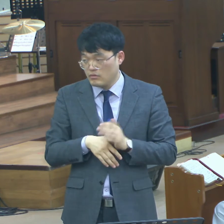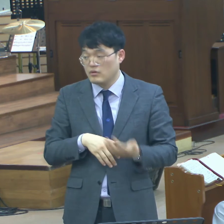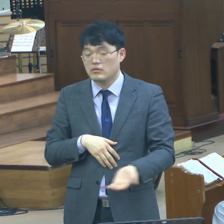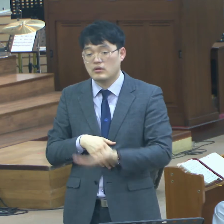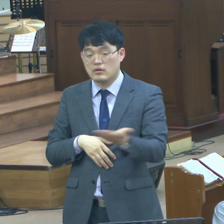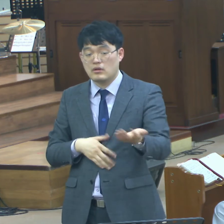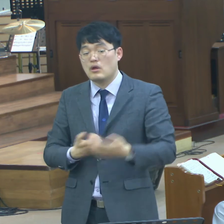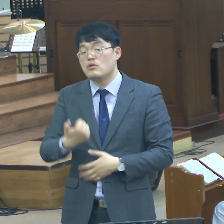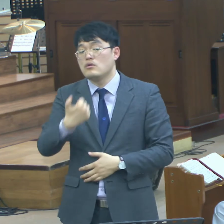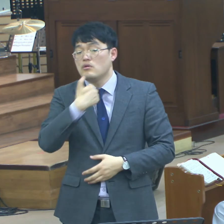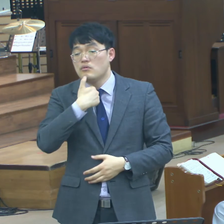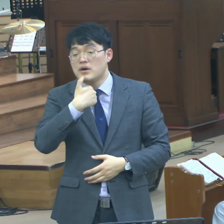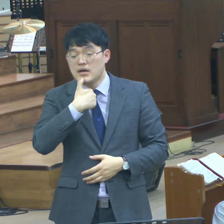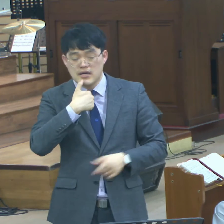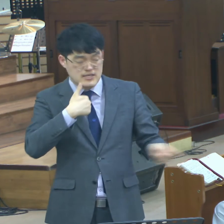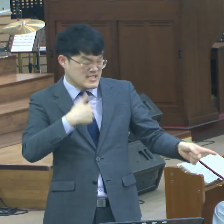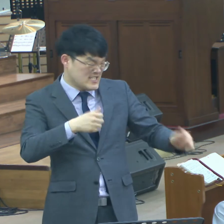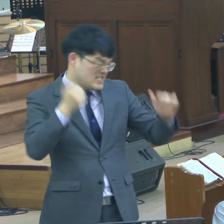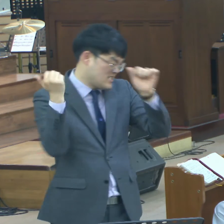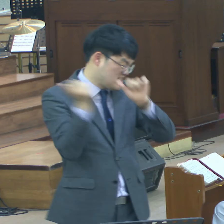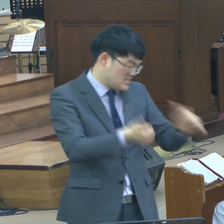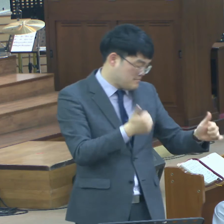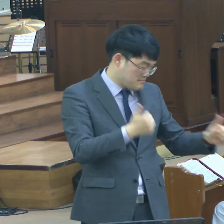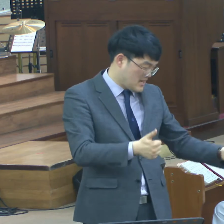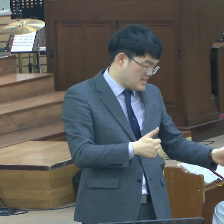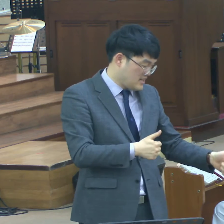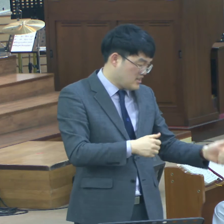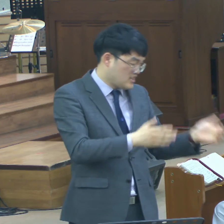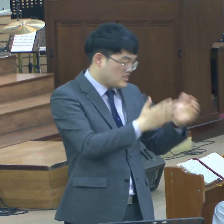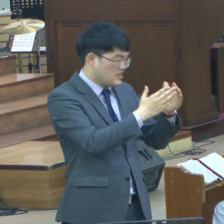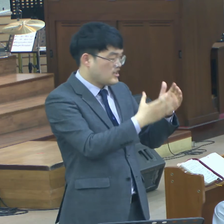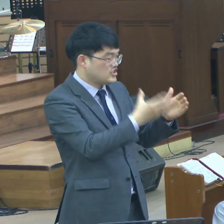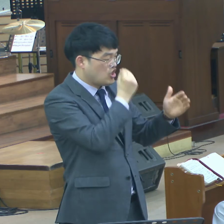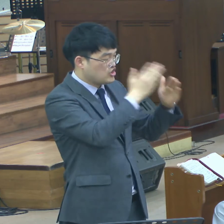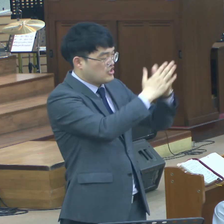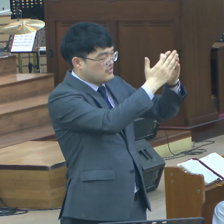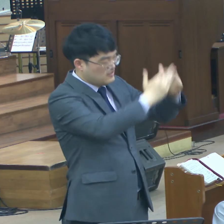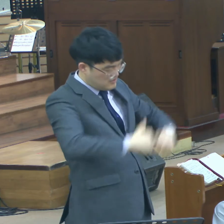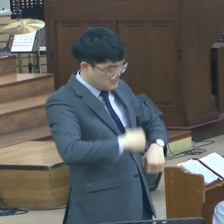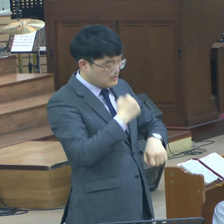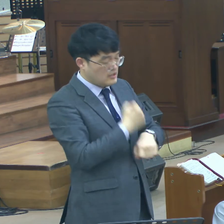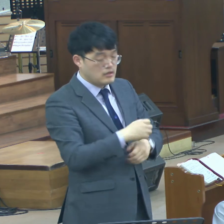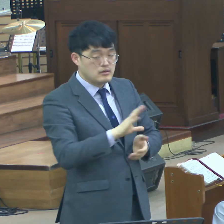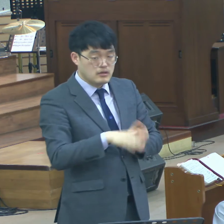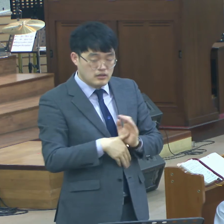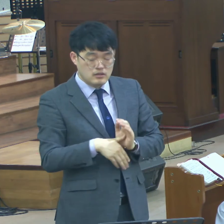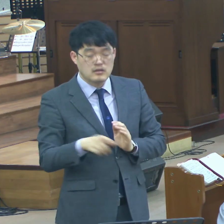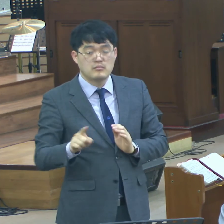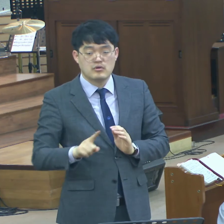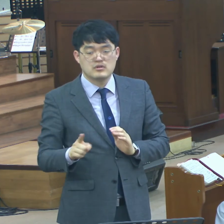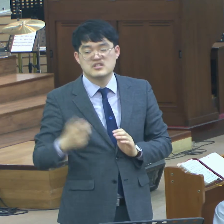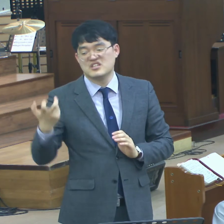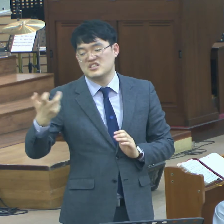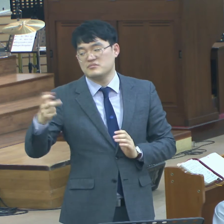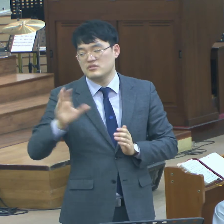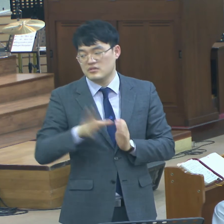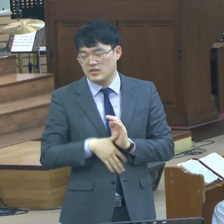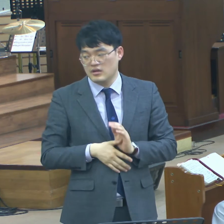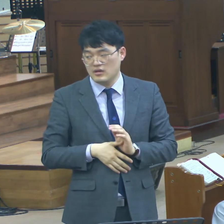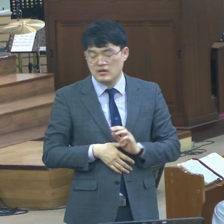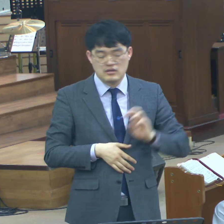로마군이 와서 심판의 칼을 휘두른 것은 AD 70년경이에요. 몇 년